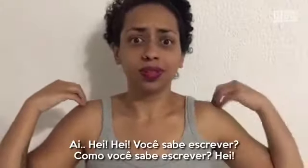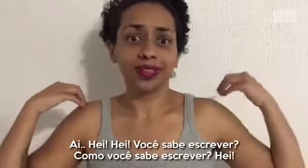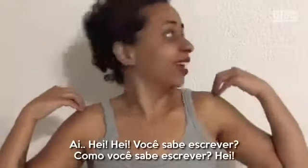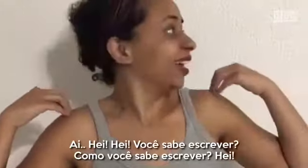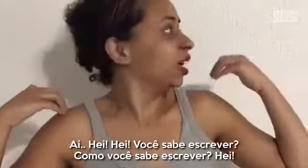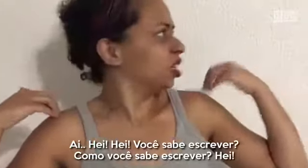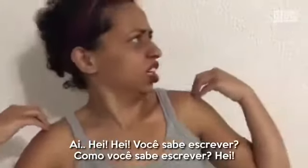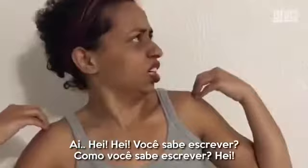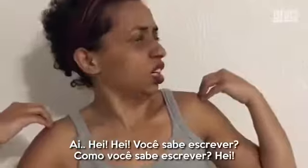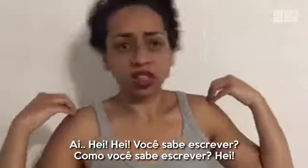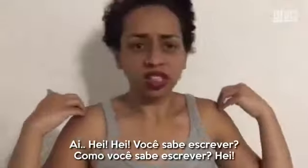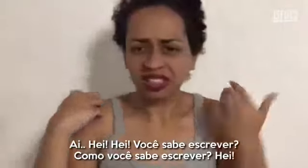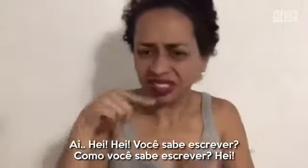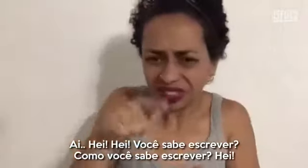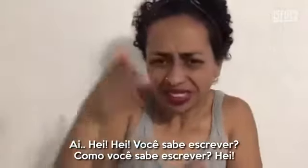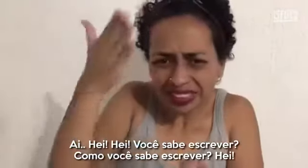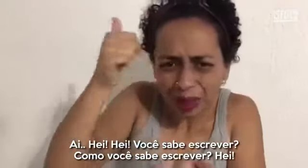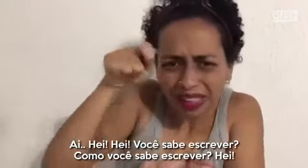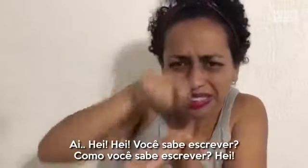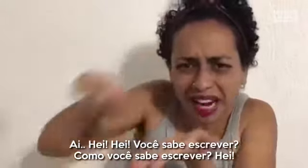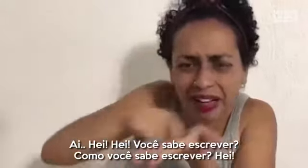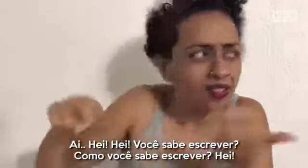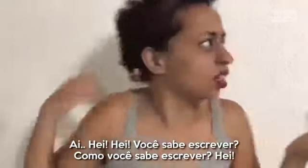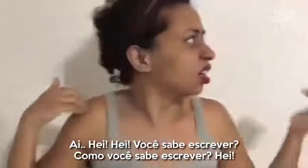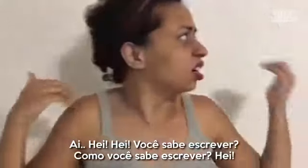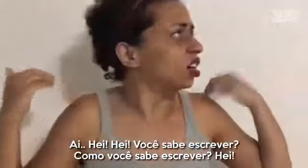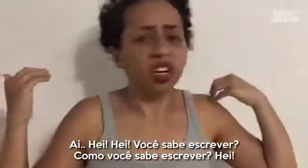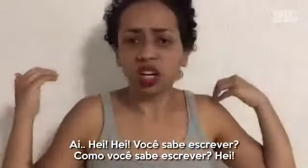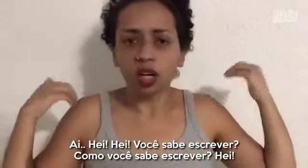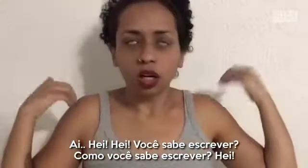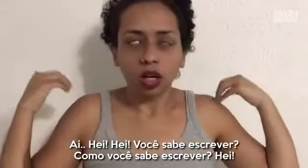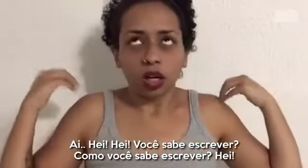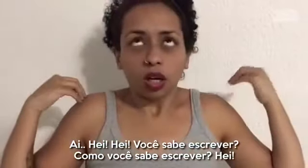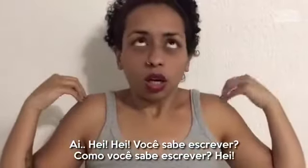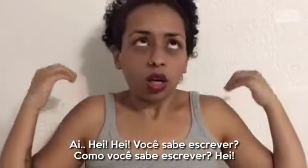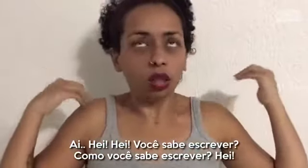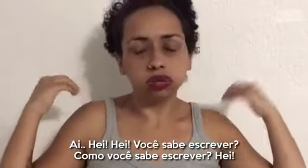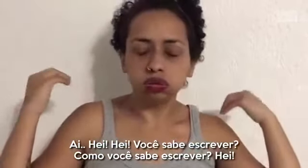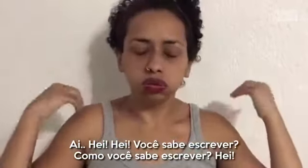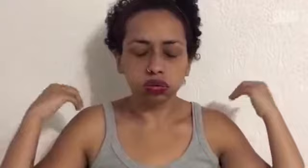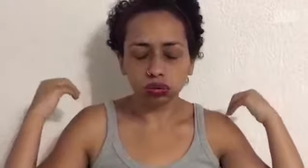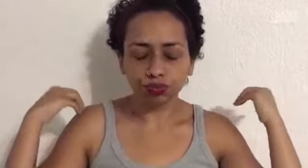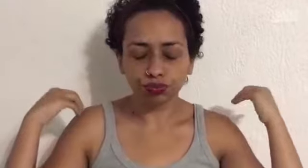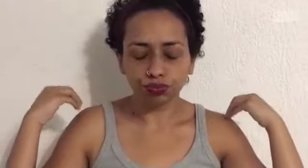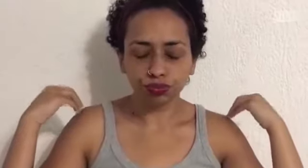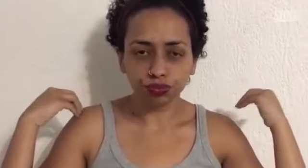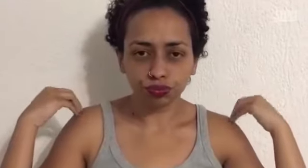Ei! Você sabe escrever? Como você sabe escrever? Ei! Ai.